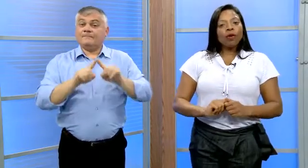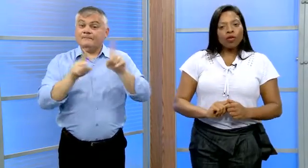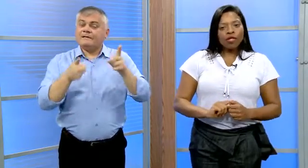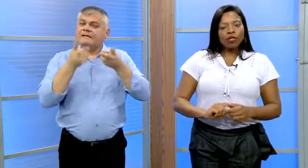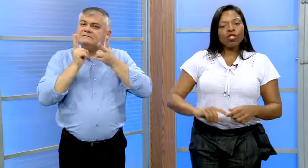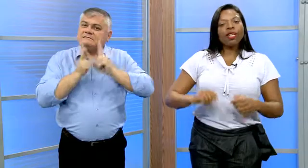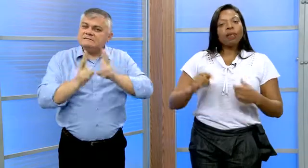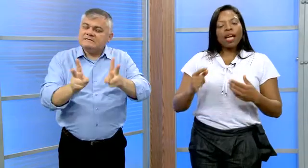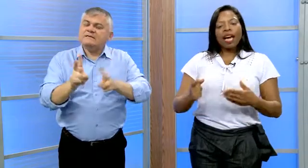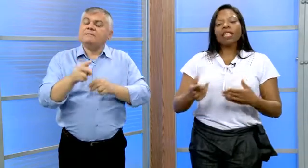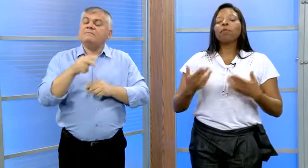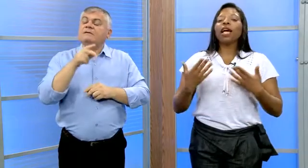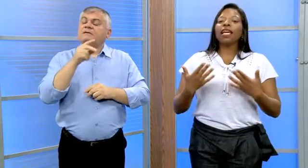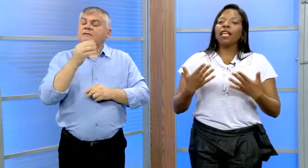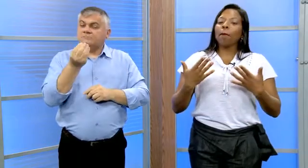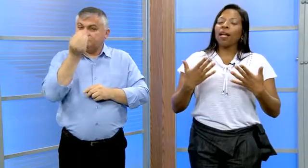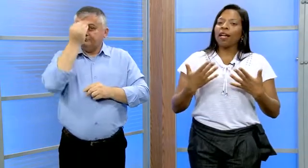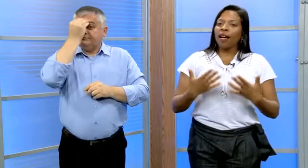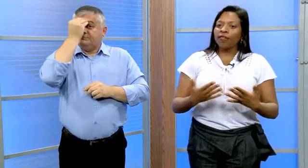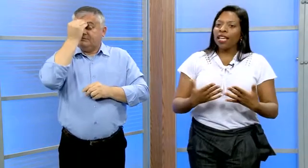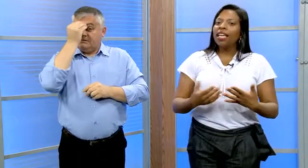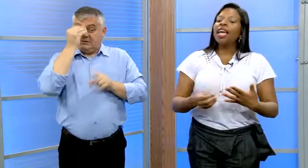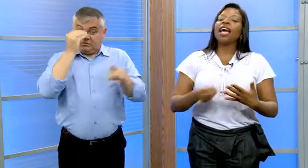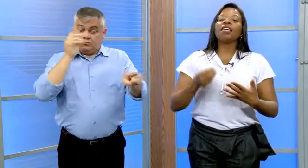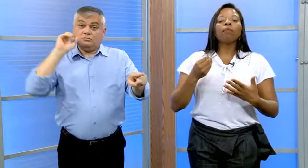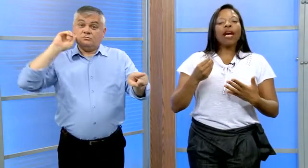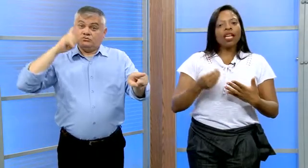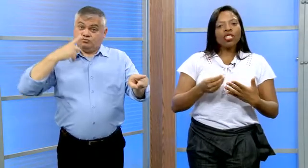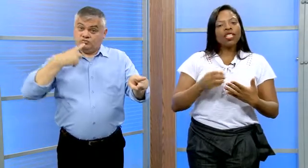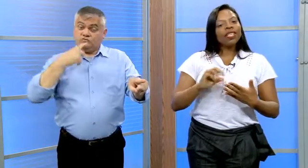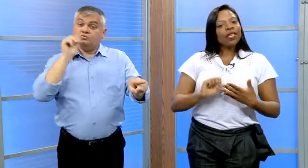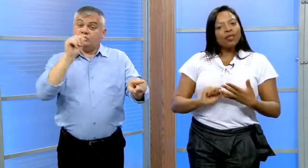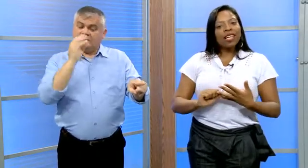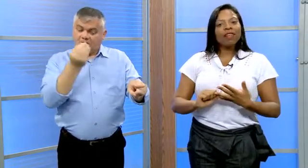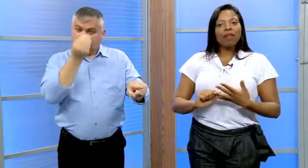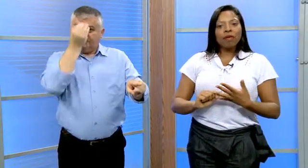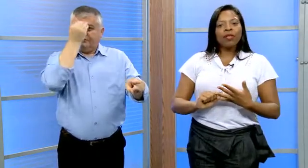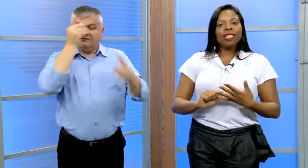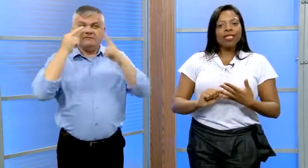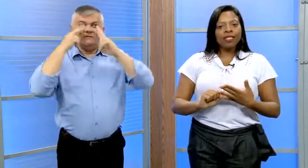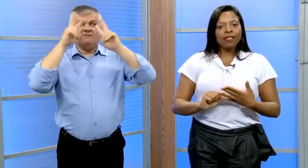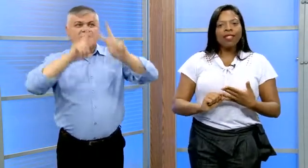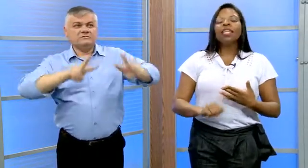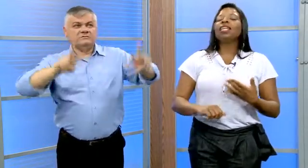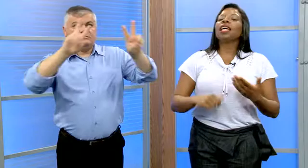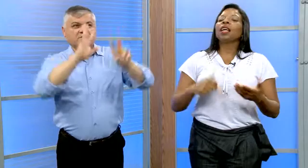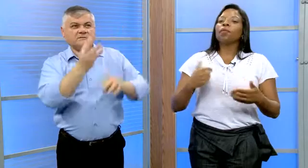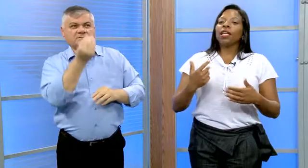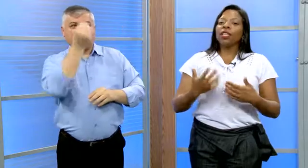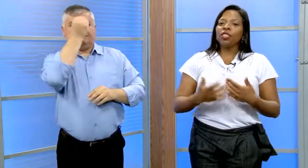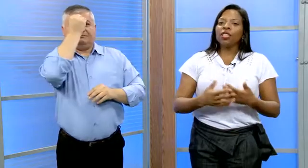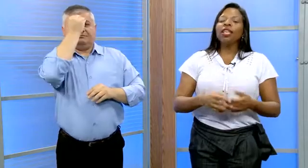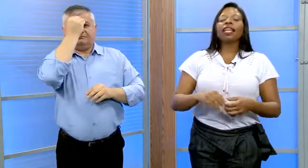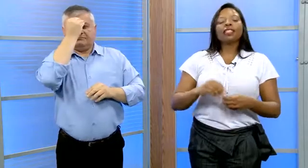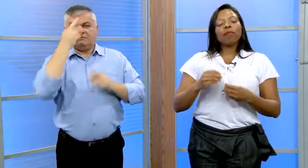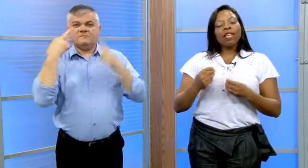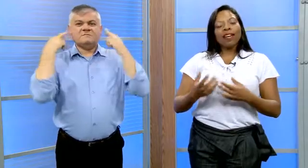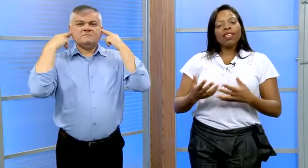com isso, de lembrar que para ele a palavra é a imagem daquilo que ele vem memorizando. E ele aprende que essa palavra